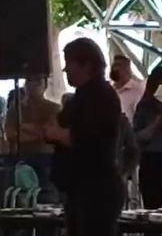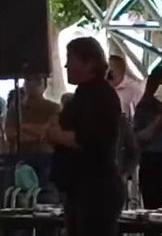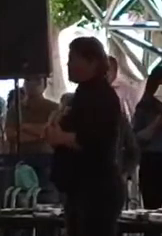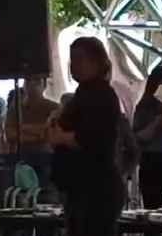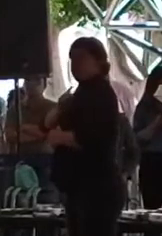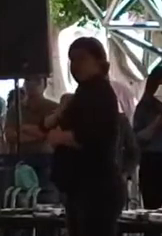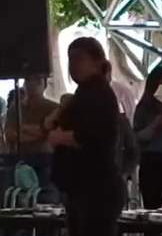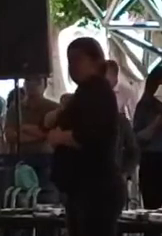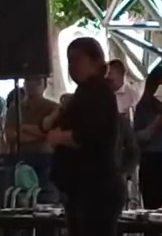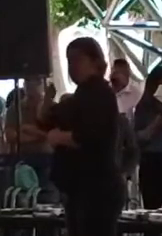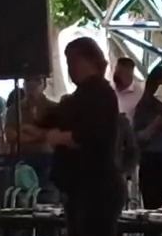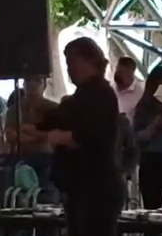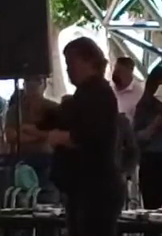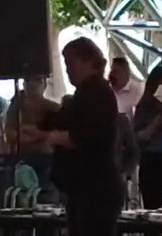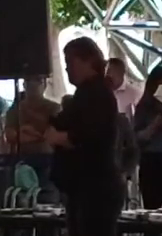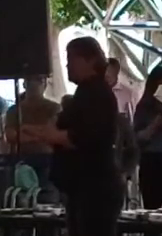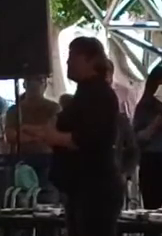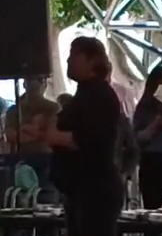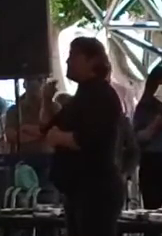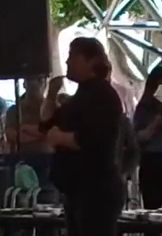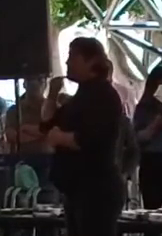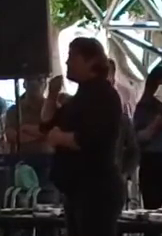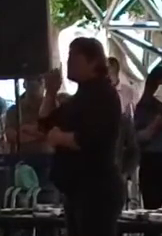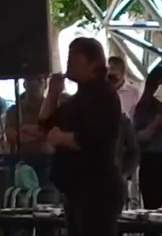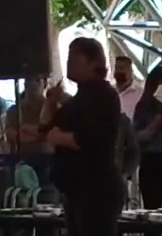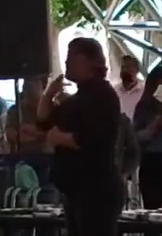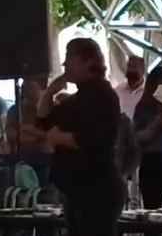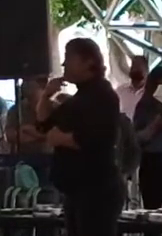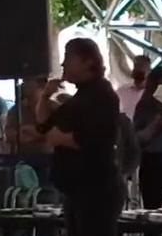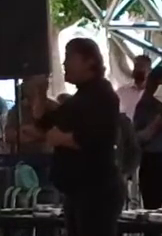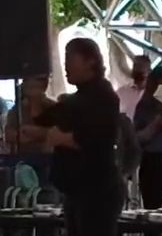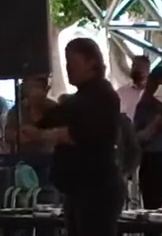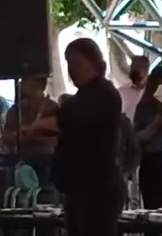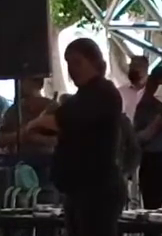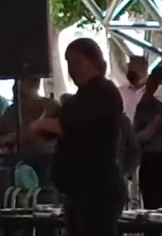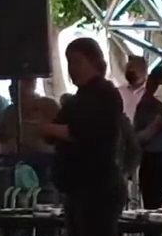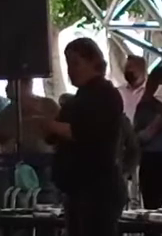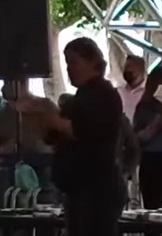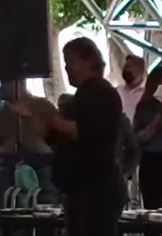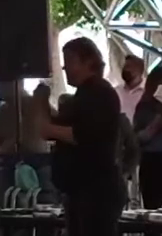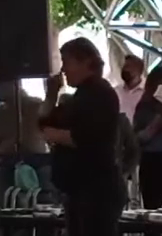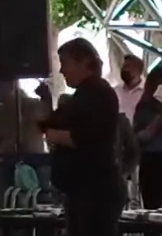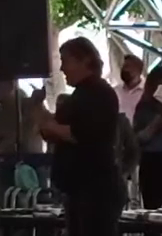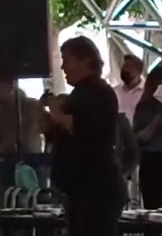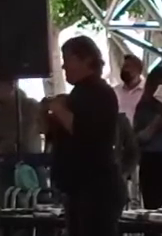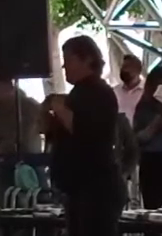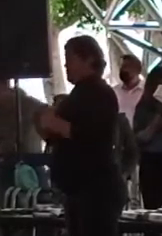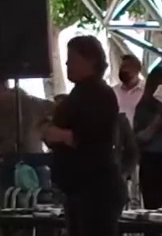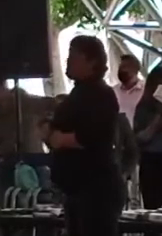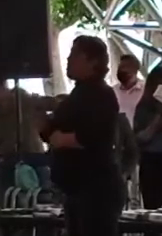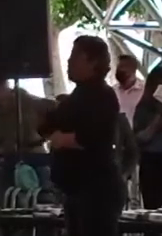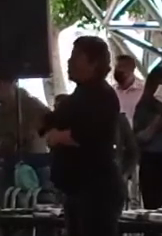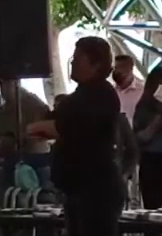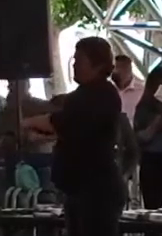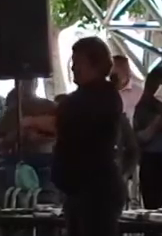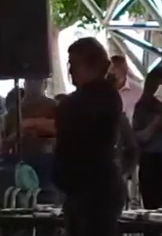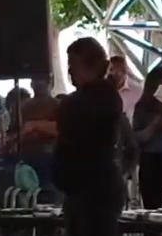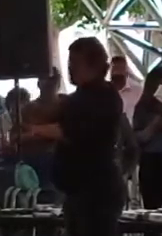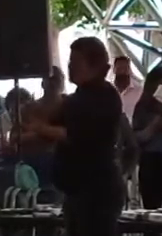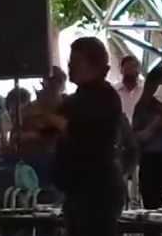gusto poder saludar a las niñas y niños que hoy nos acompañan y a las personas que hoy van a ser beneficiados